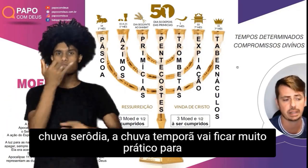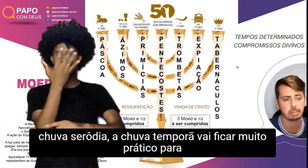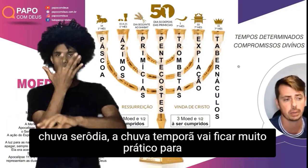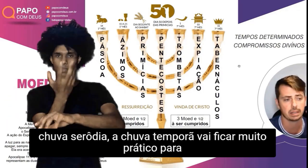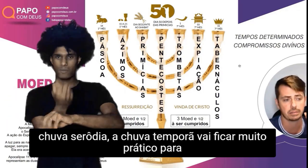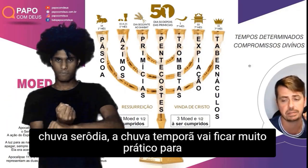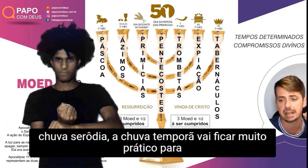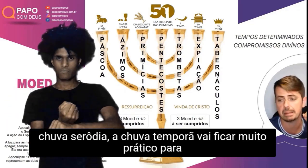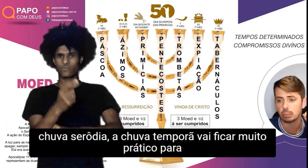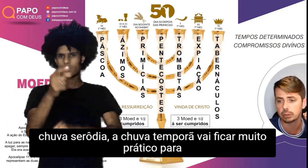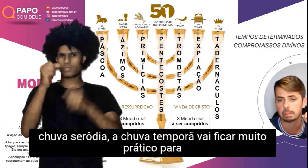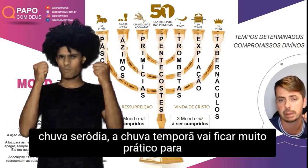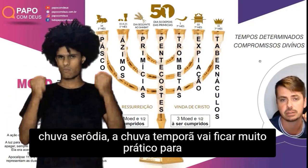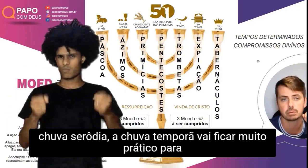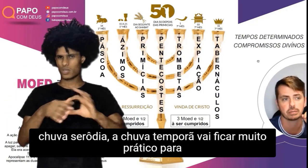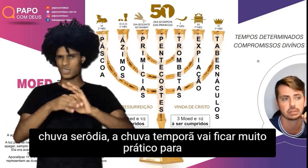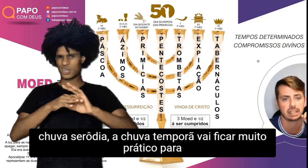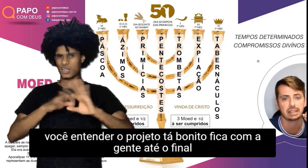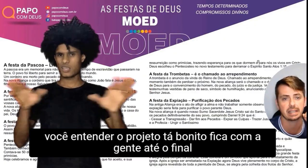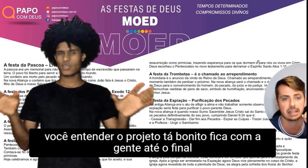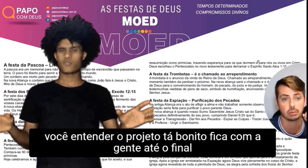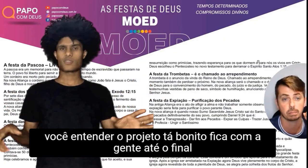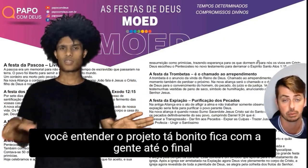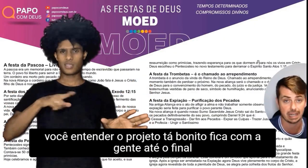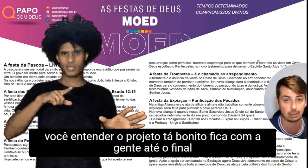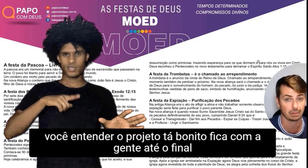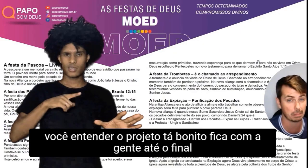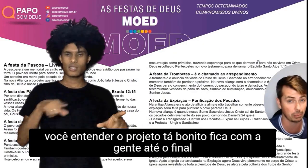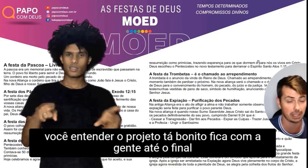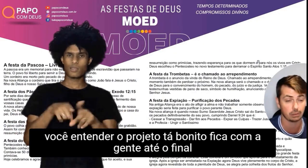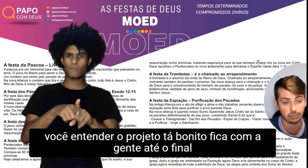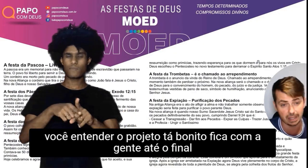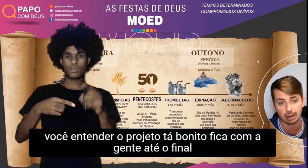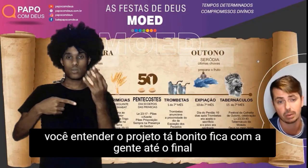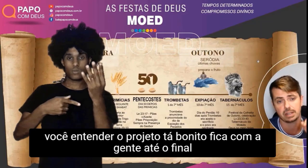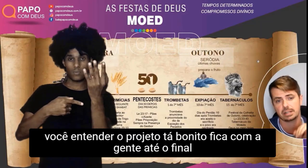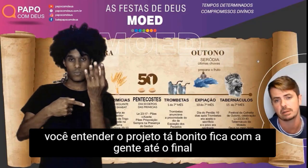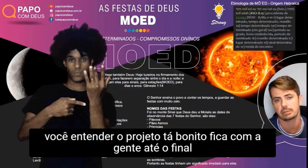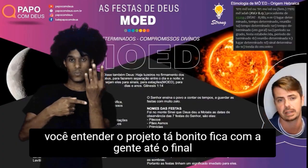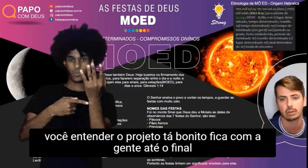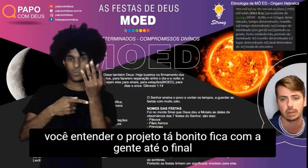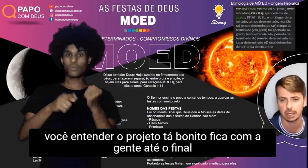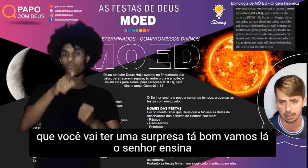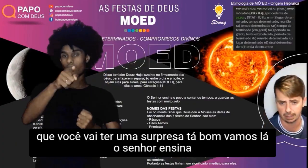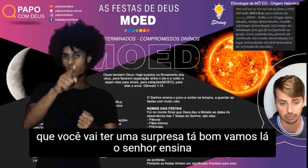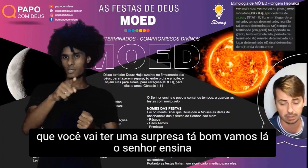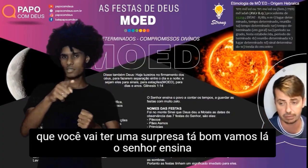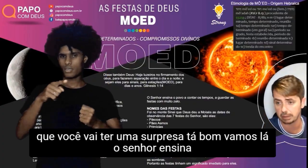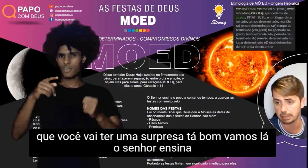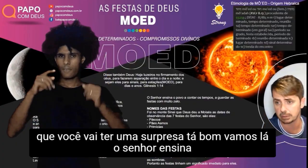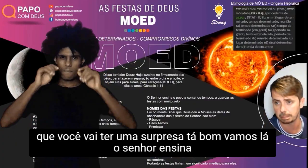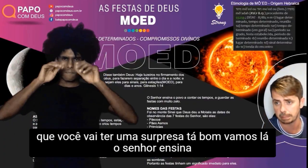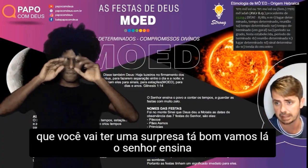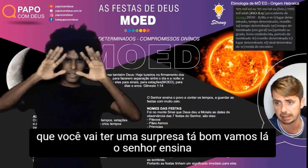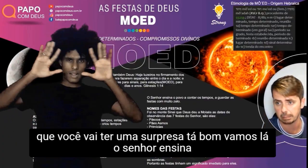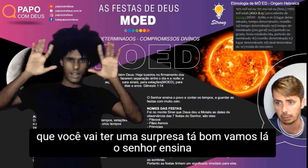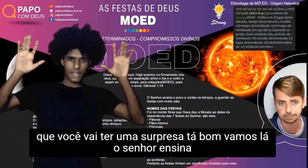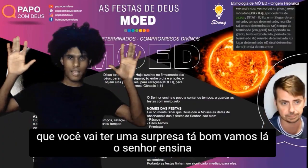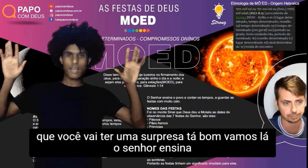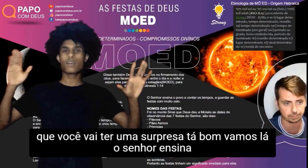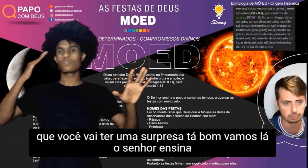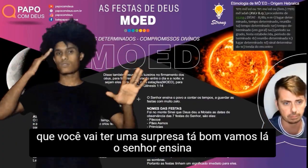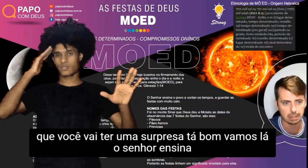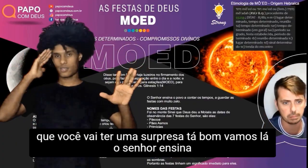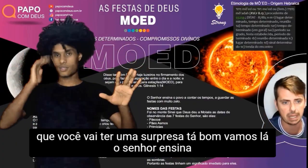a chuva temporã, vai ficar muito prático para você entender. O projeto tá bonito, fica com a gente até o final que você vai ter uma surpresa, tá